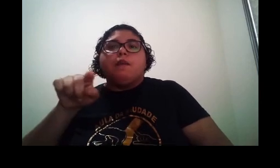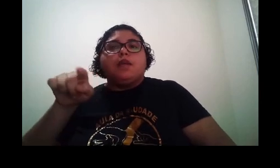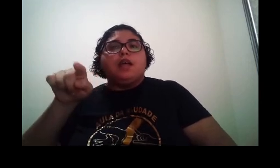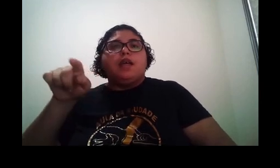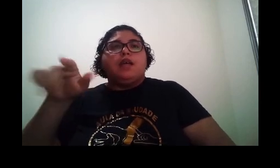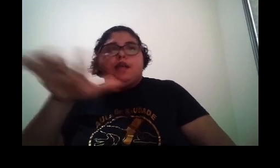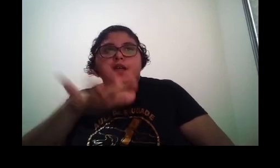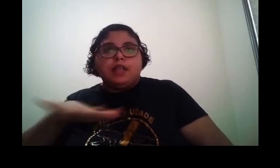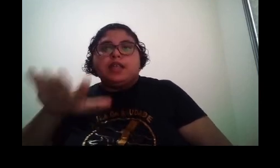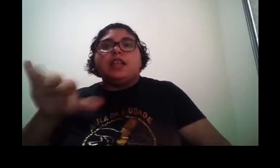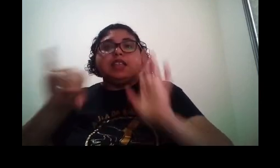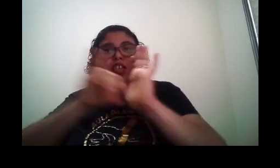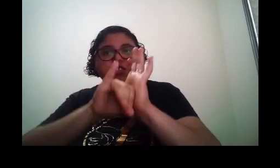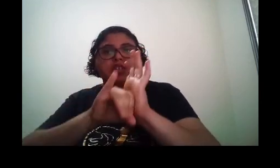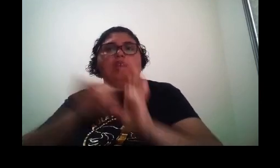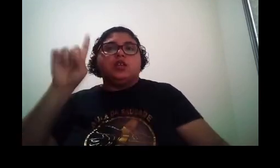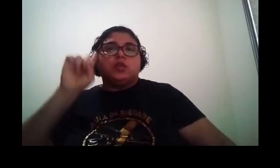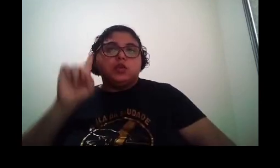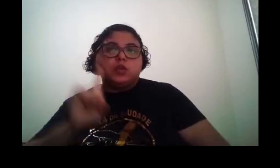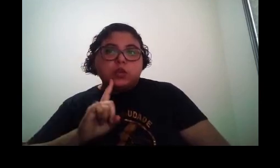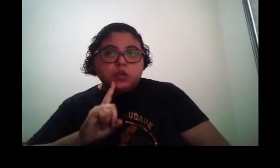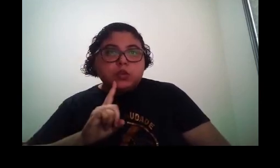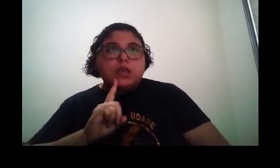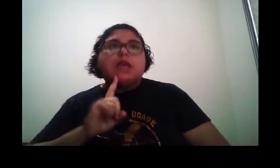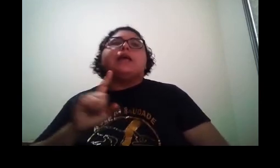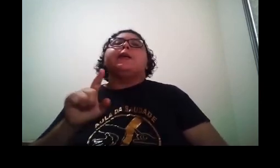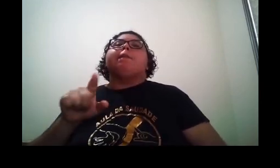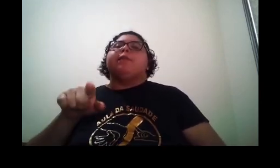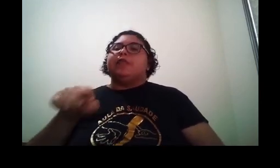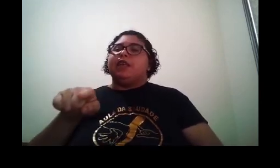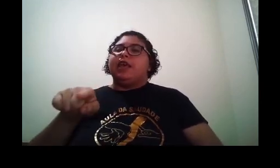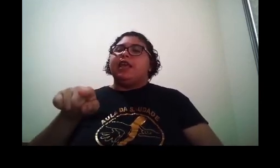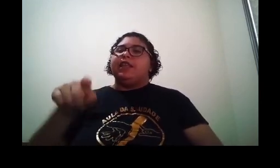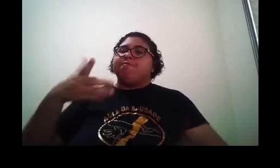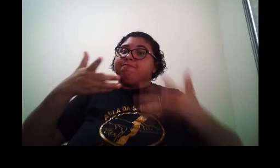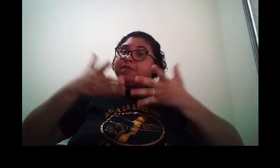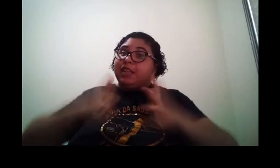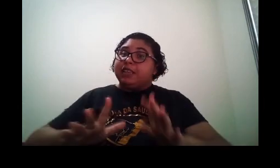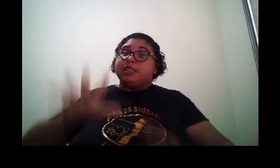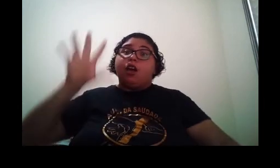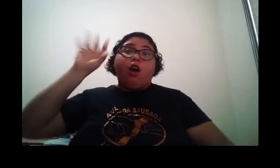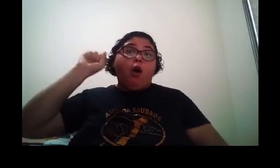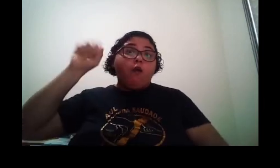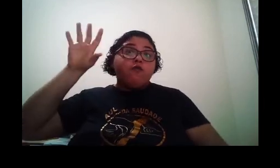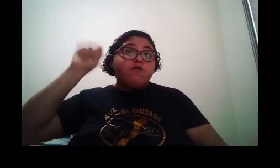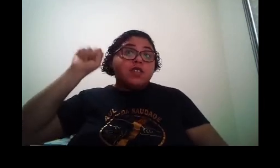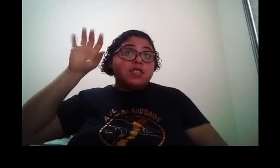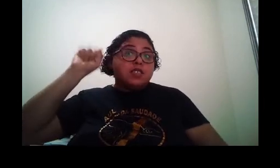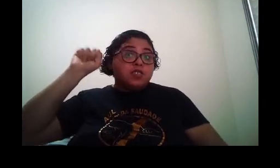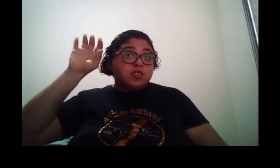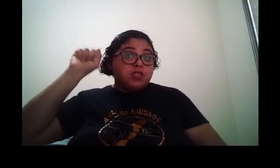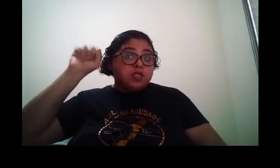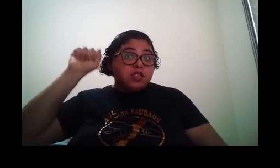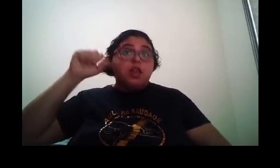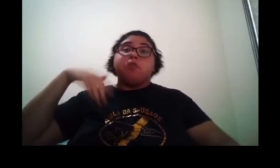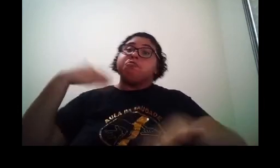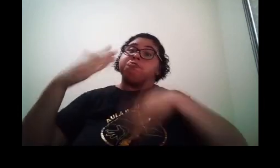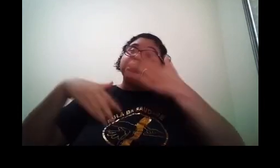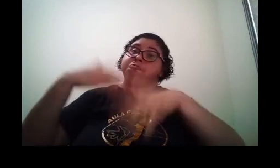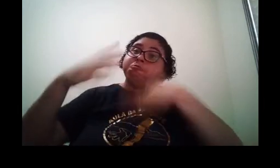Da identidade surda, em que ele nasce num contexto, ele é uma pessoa ouvinte e com o decorrer